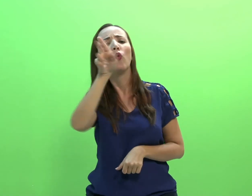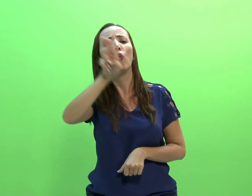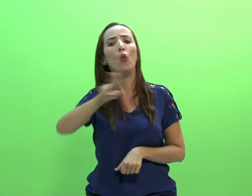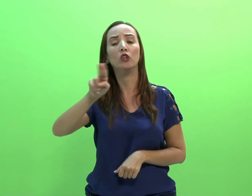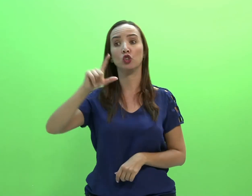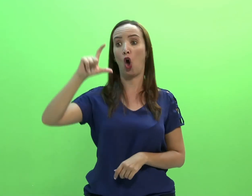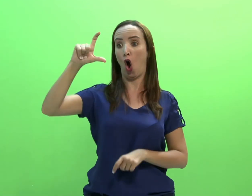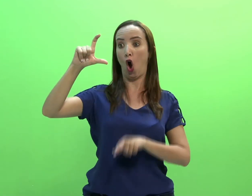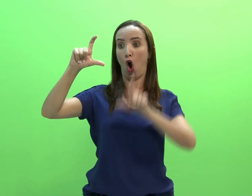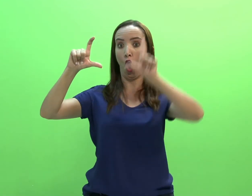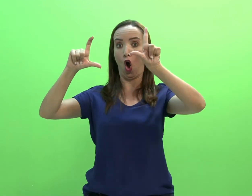E temos outro nome.